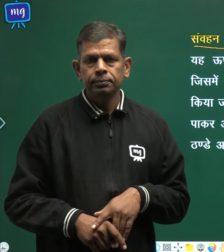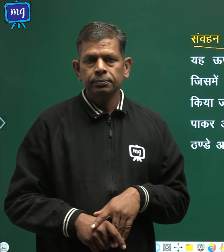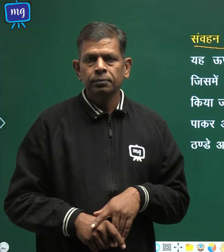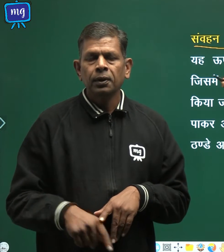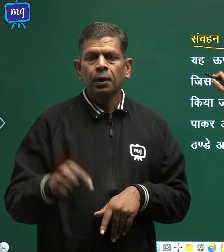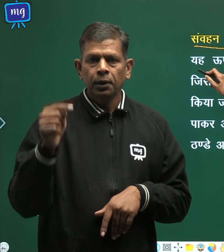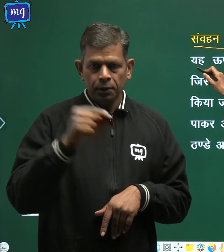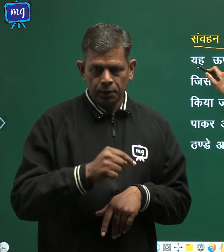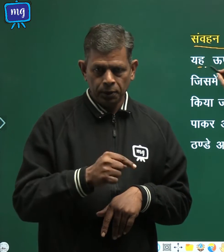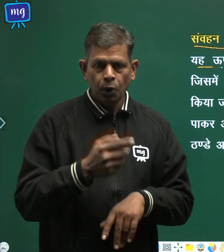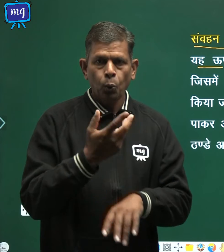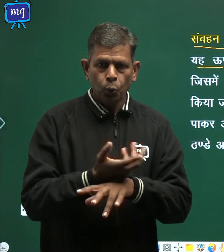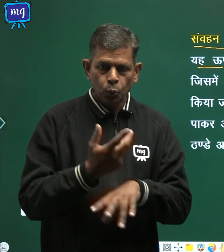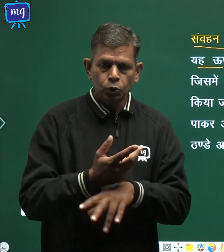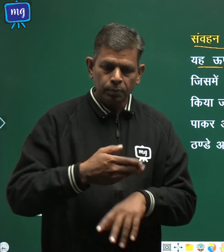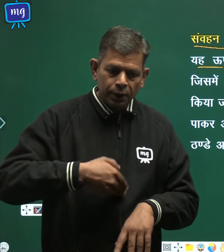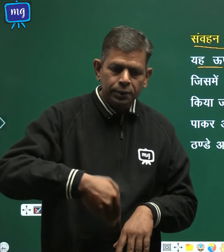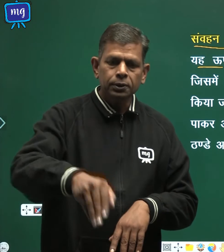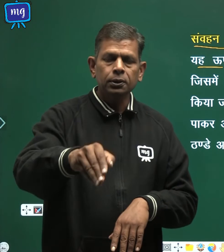यह ऊष्मा संचरण की